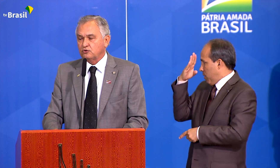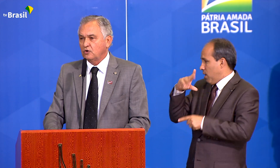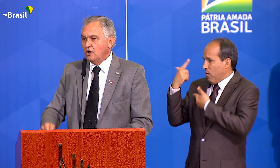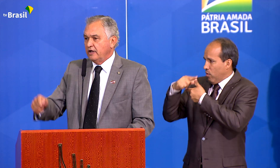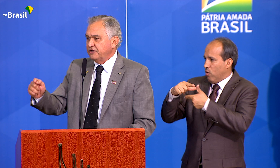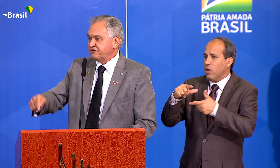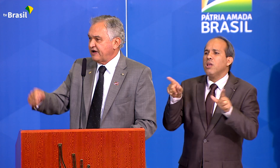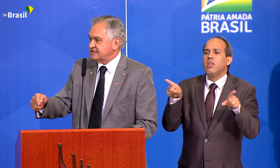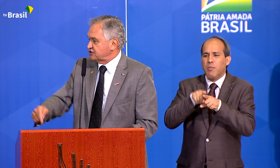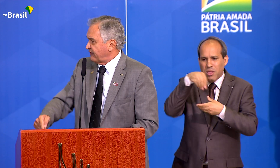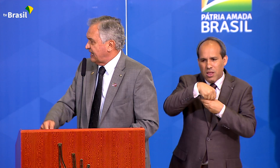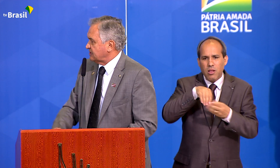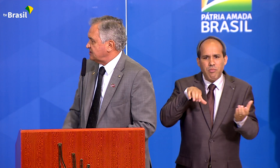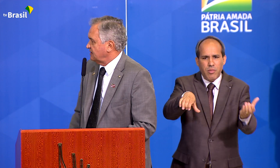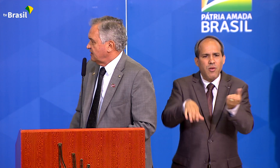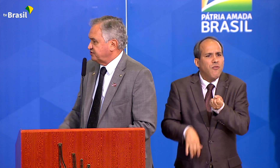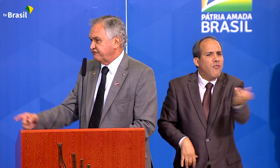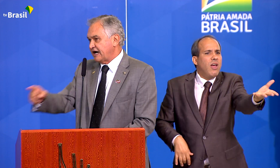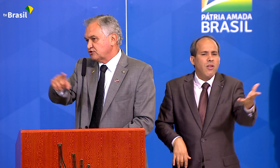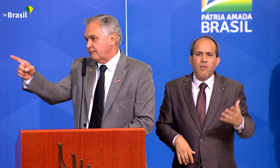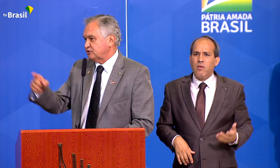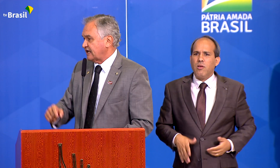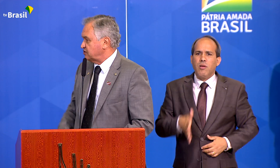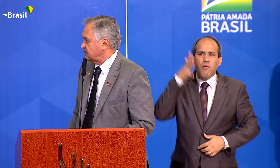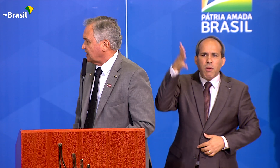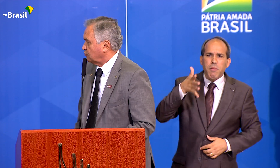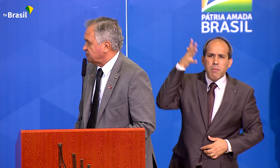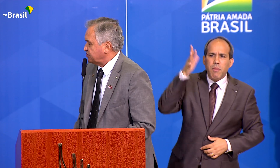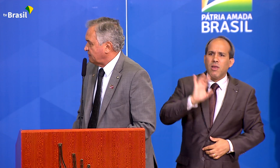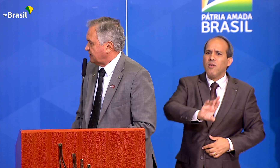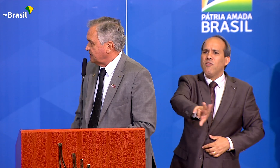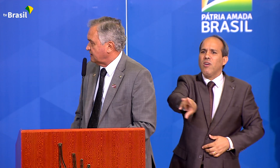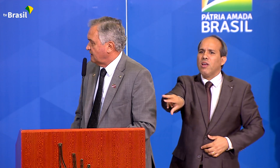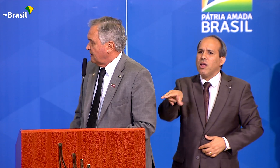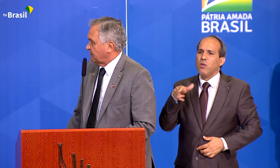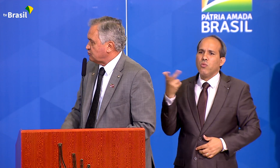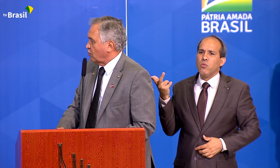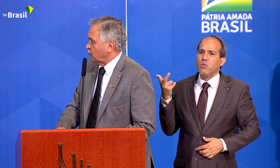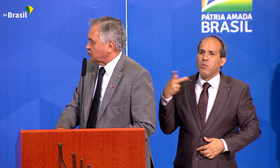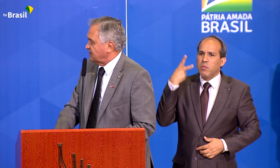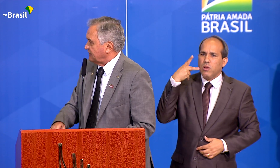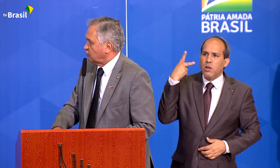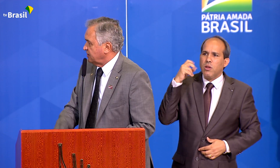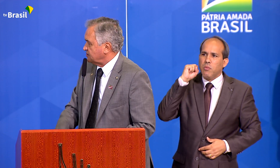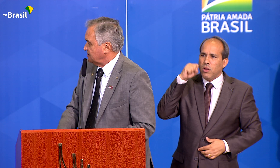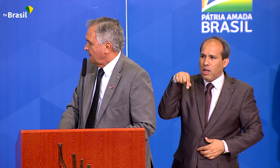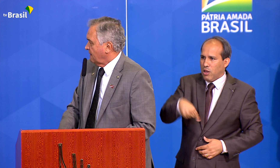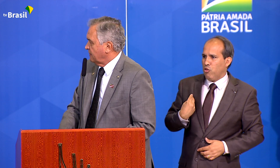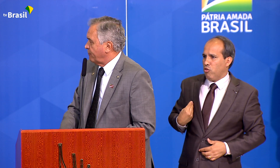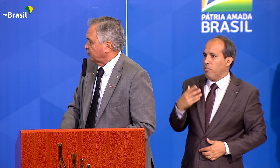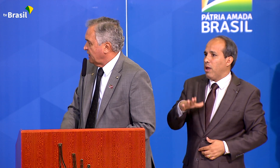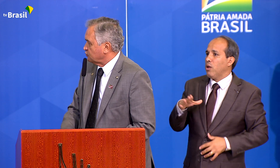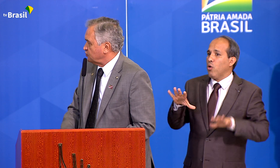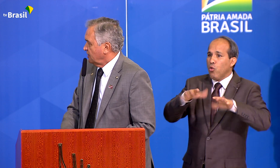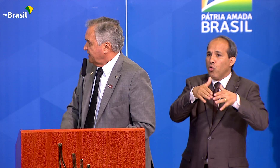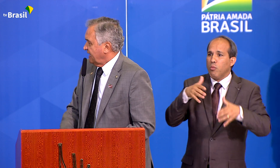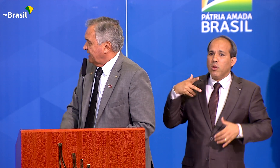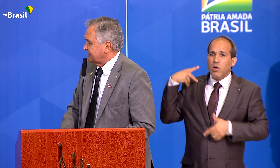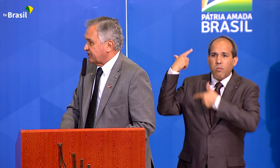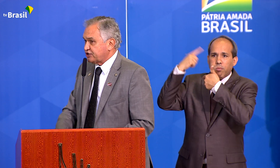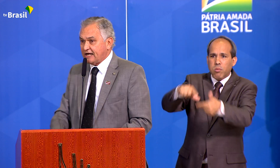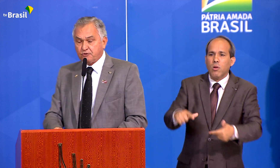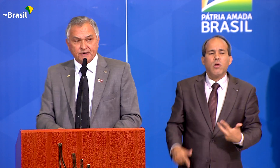reagido no Parlamento em diversas falas de vários deputados e senadores que estão aqui mas como conservadores não